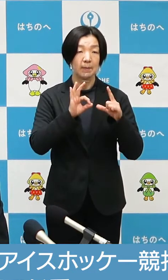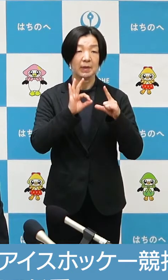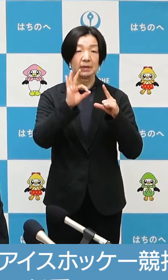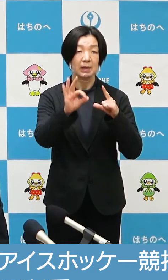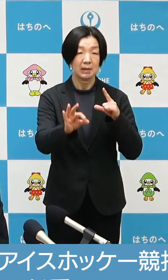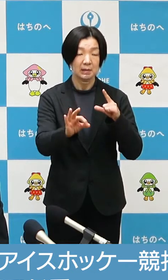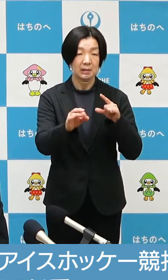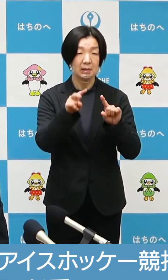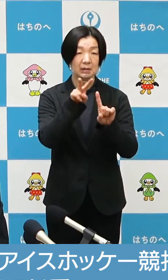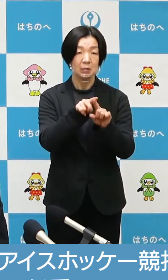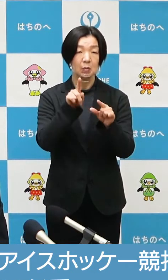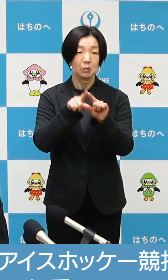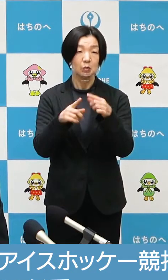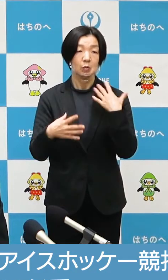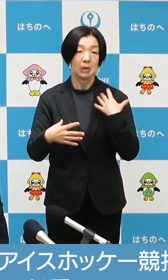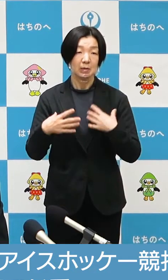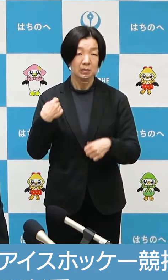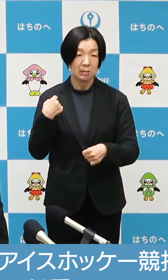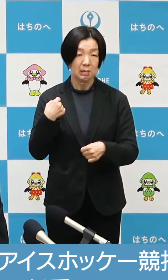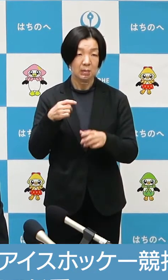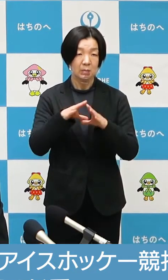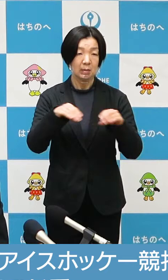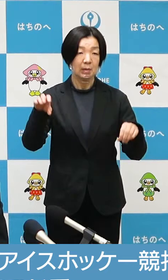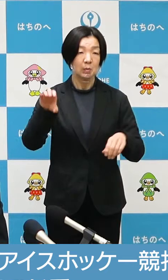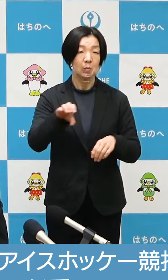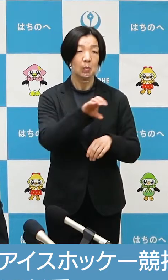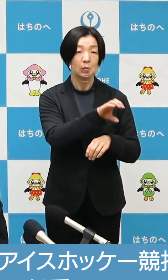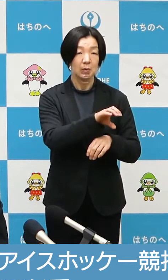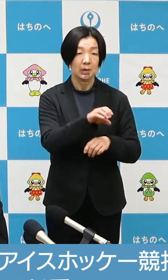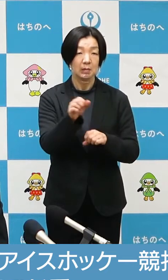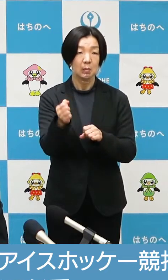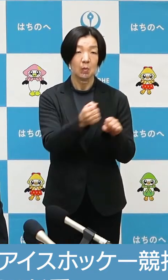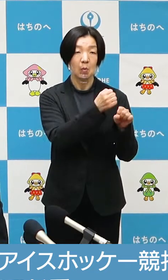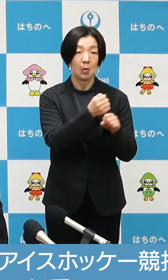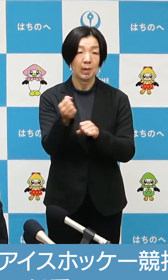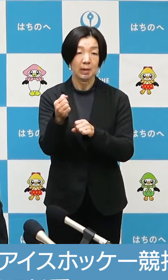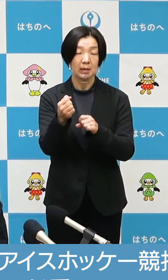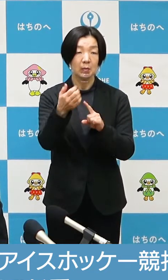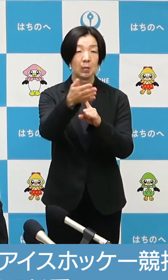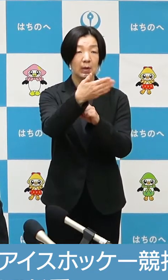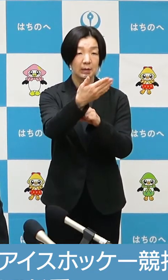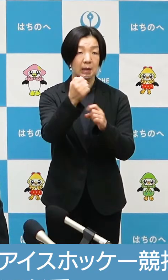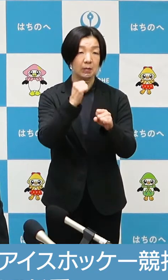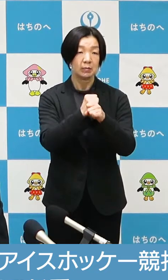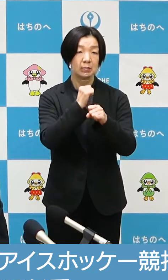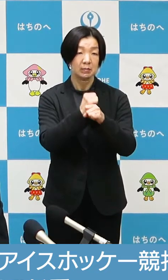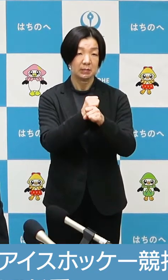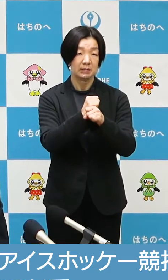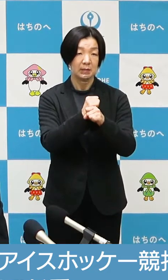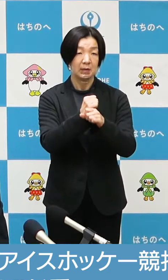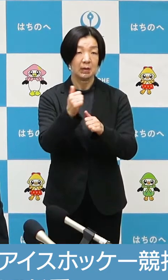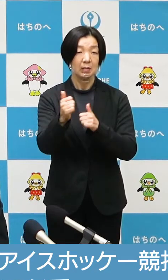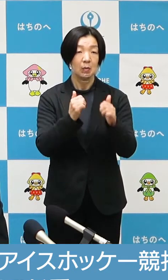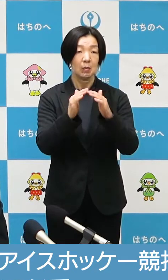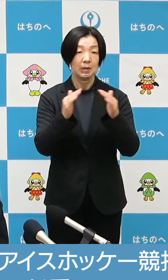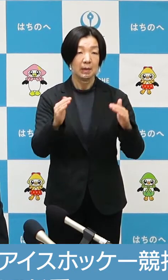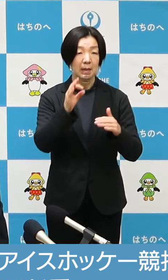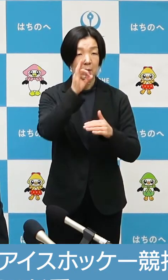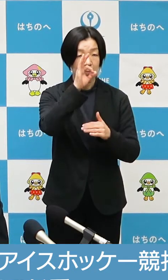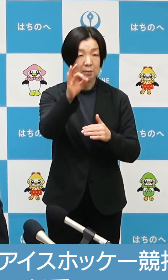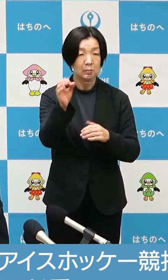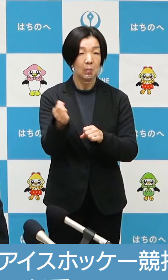小中学生による各都道府県の応援の堀端の作成協議会の